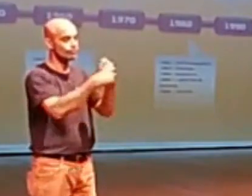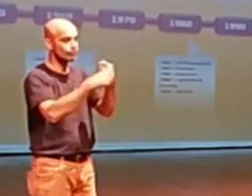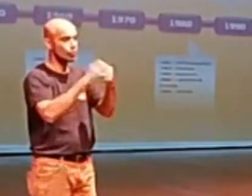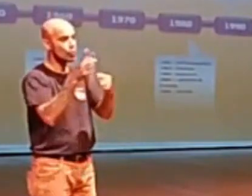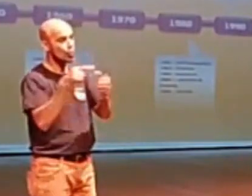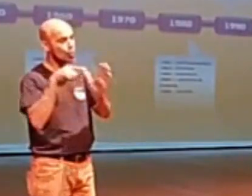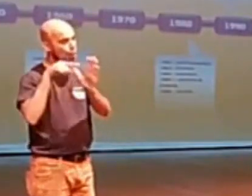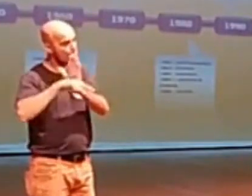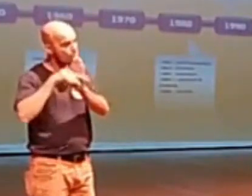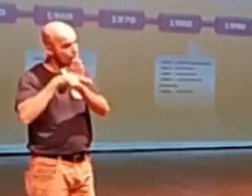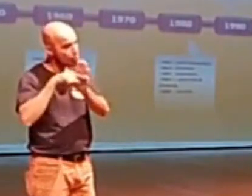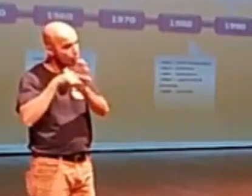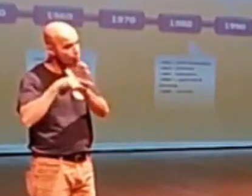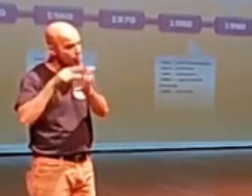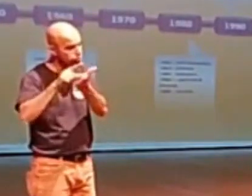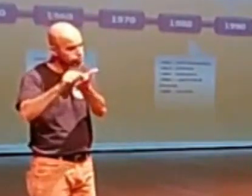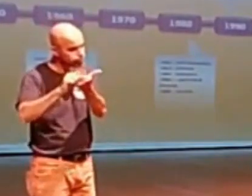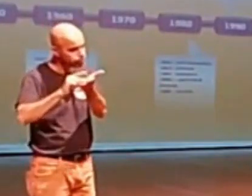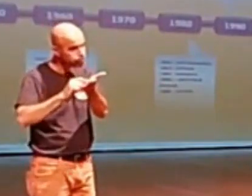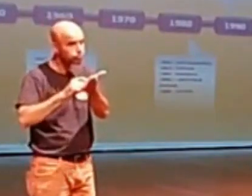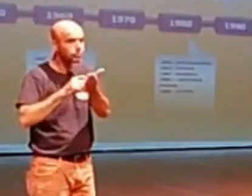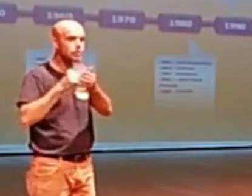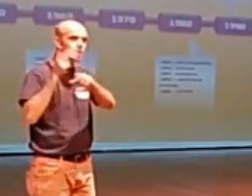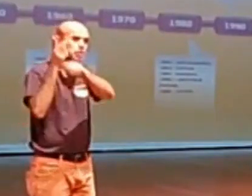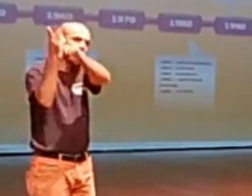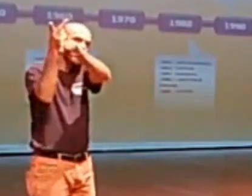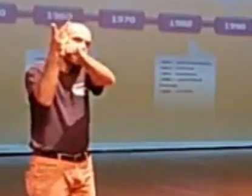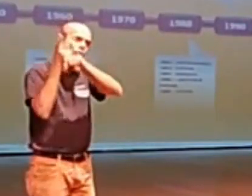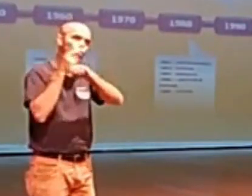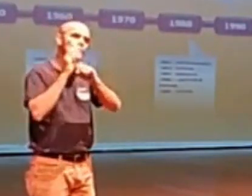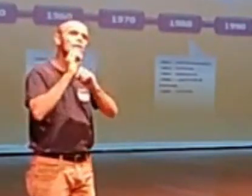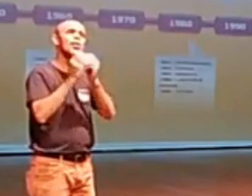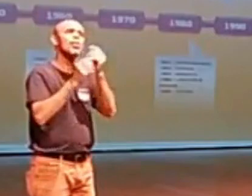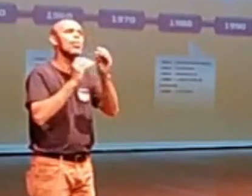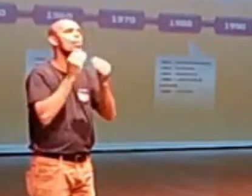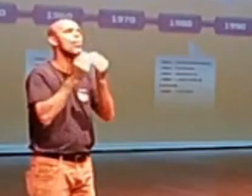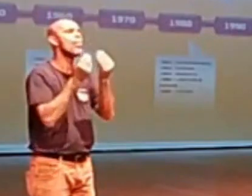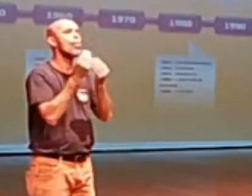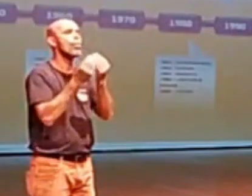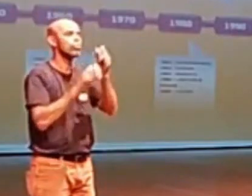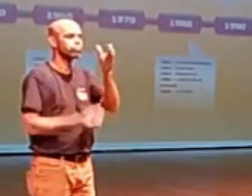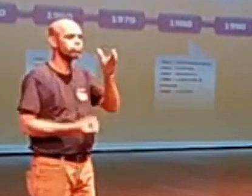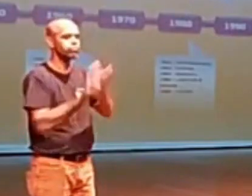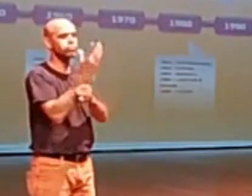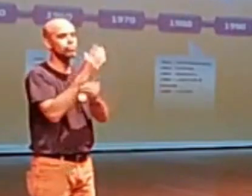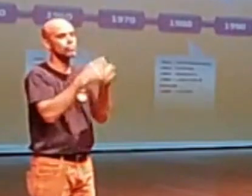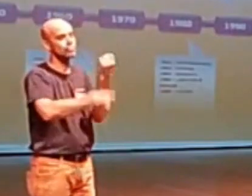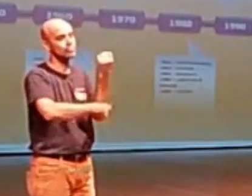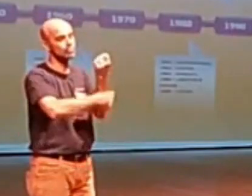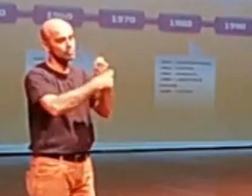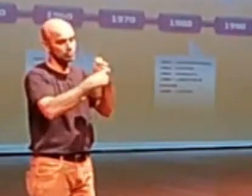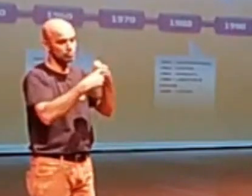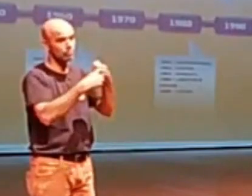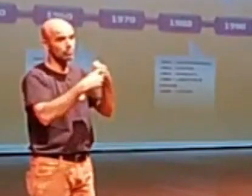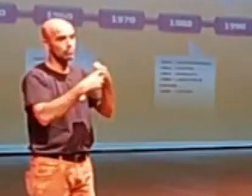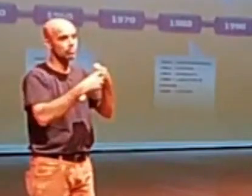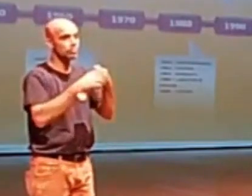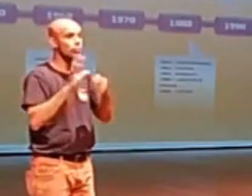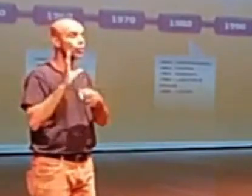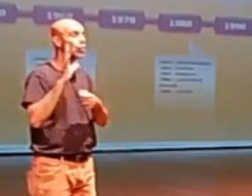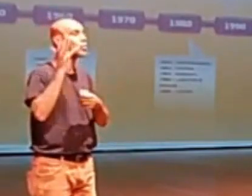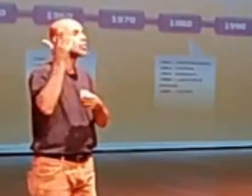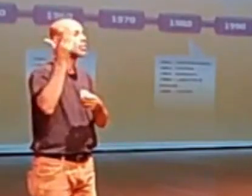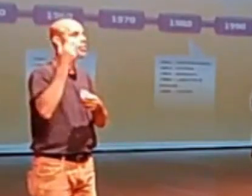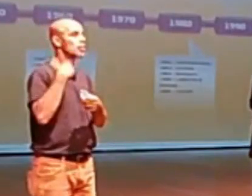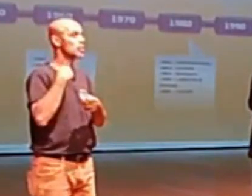pesquisas que foram procurar realmente a causa e por que ela se desenvolve, aconteceram mais, como a gente vê,